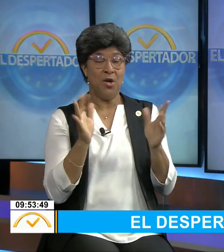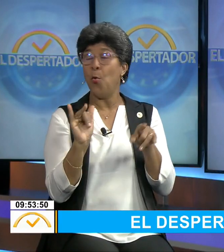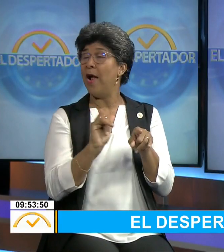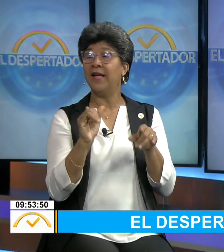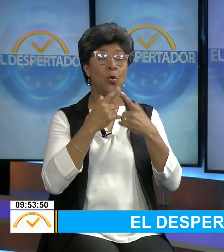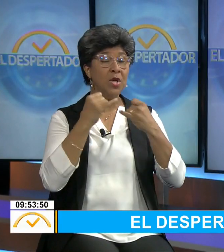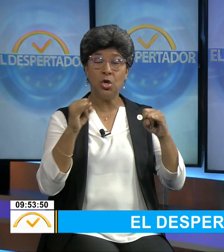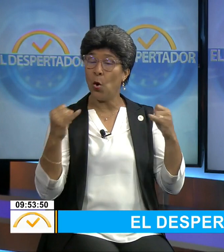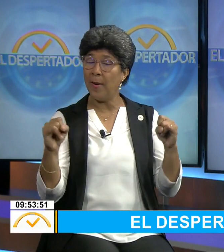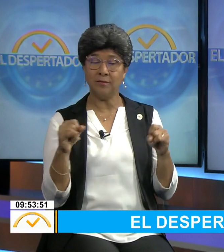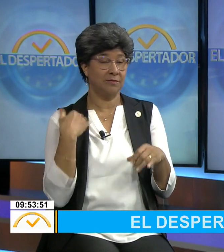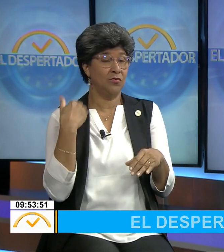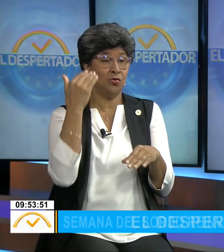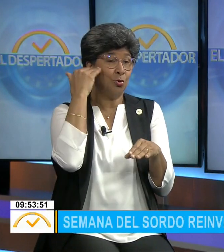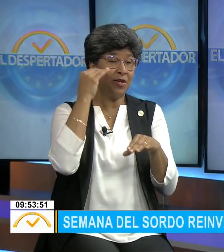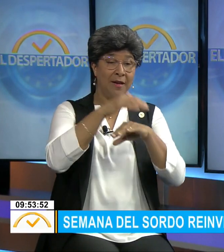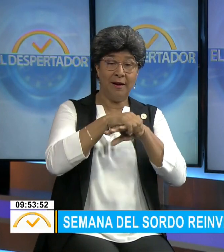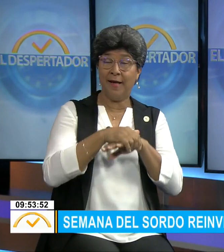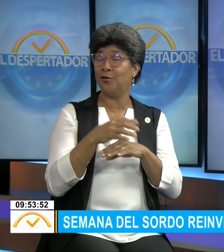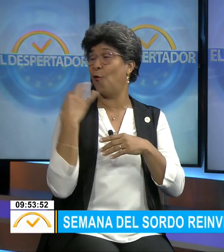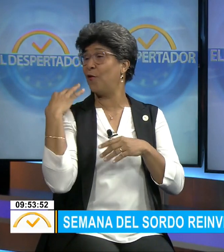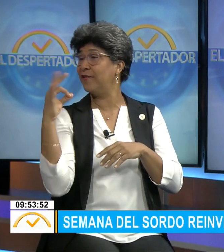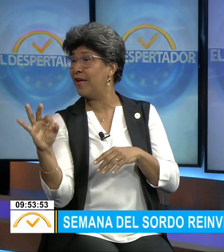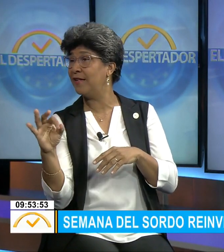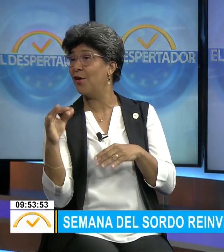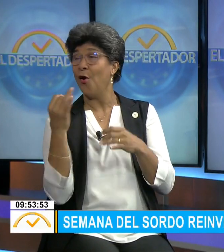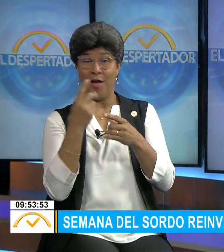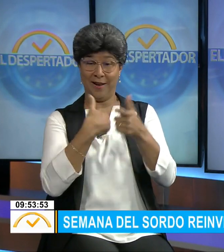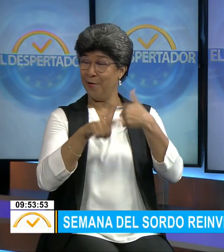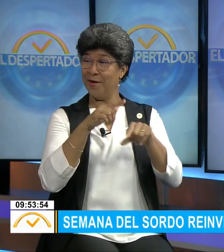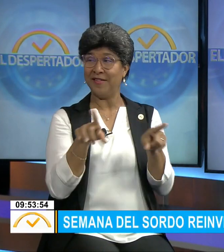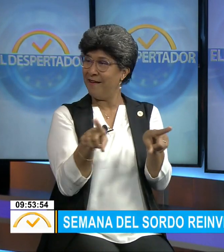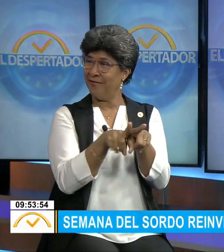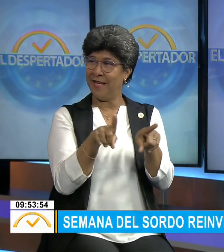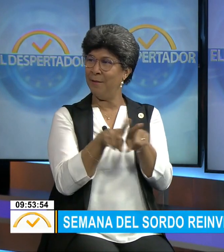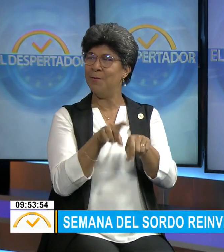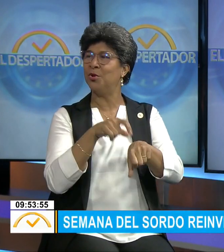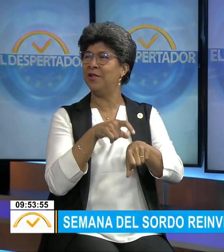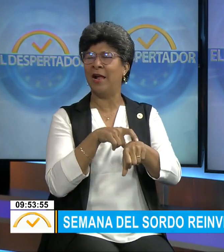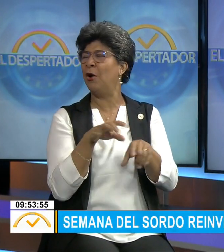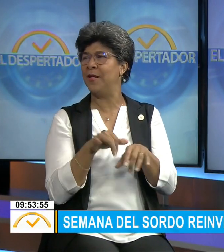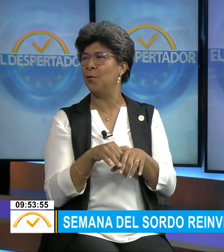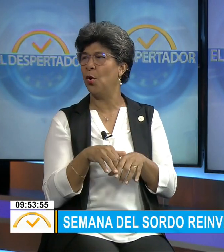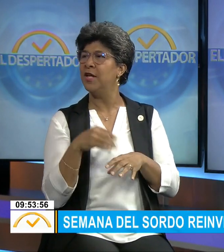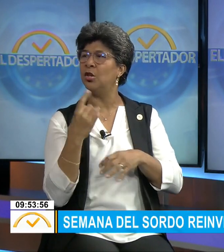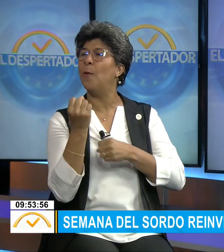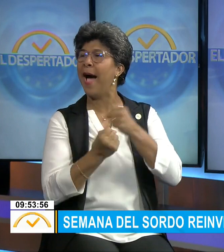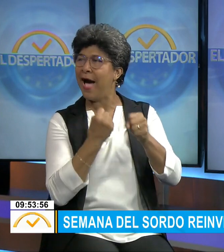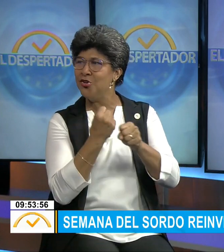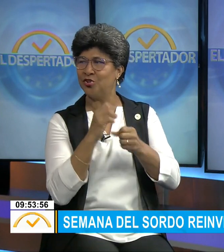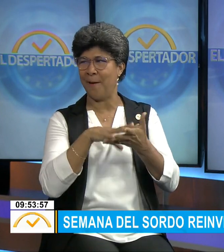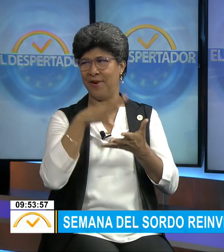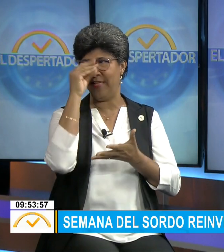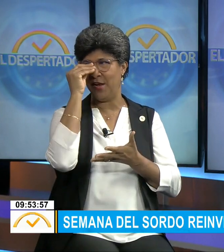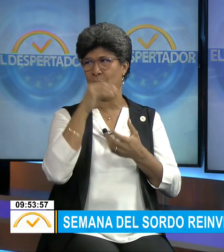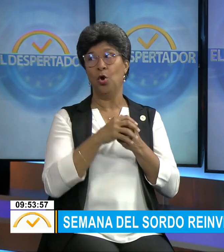Igual que un idioma, yo sé inglés o francés, lengua de señas de mismo a lo mismo. Se toma años aprenderlo,